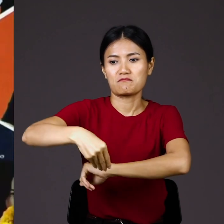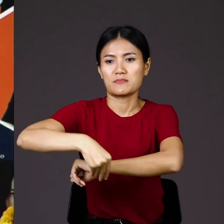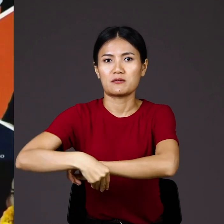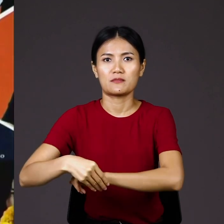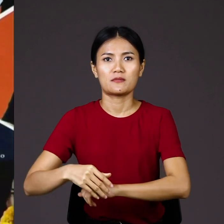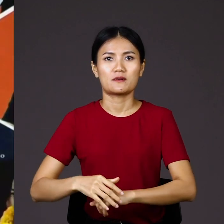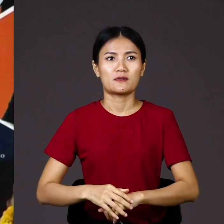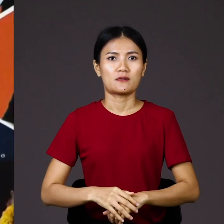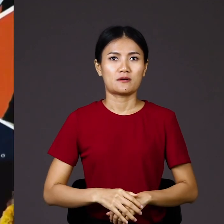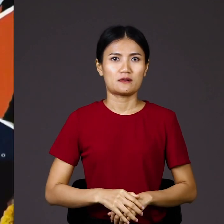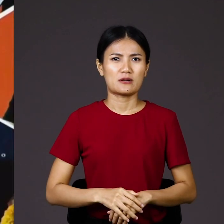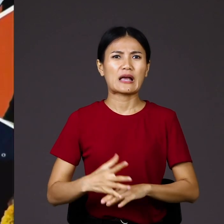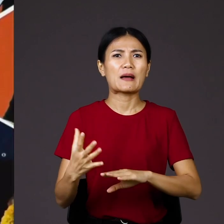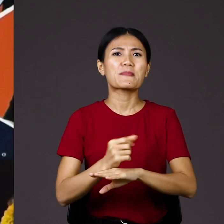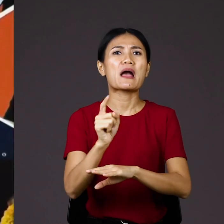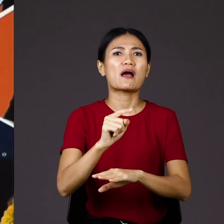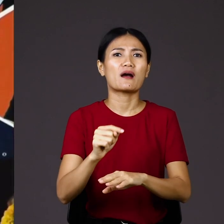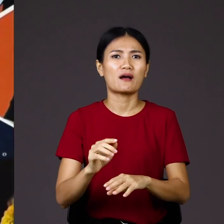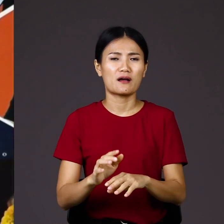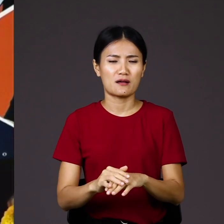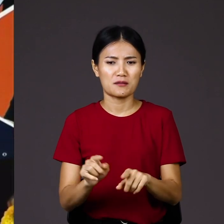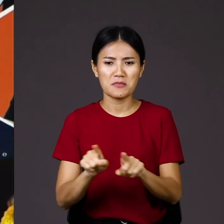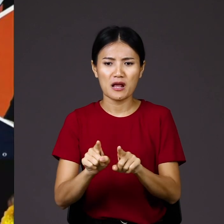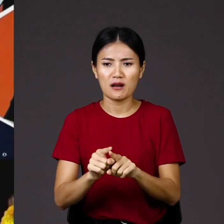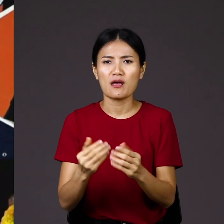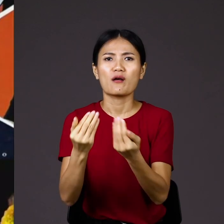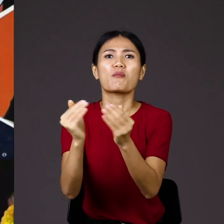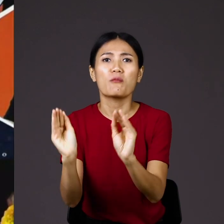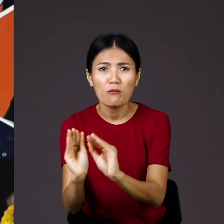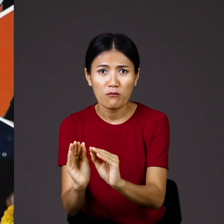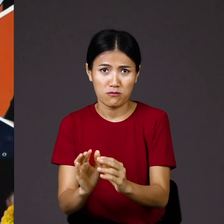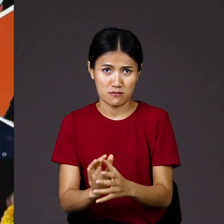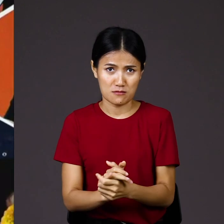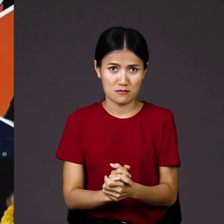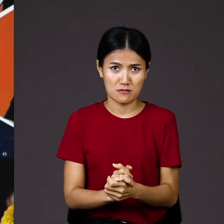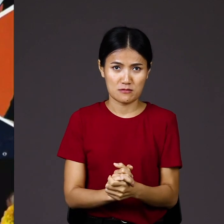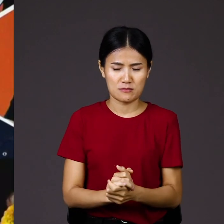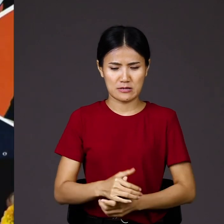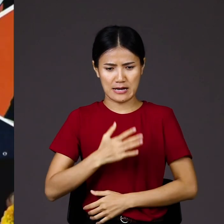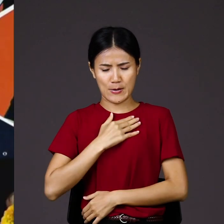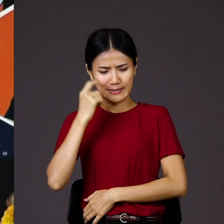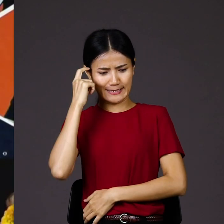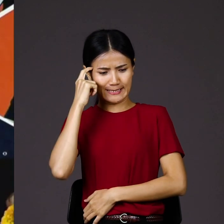การเมืองของครอบครัวมันวนกันแบบนี้มาโดยตลอด